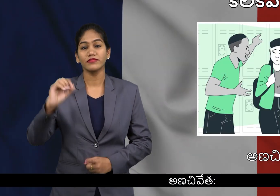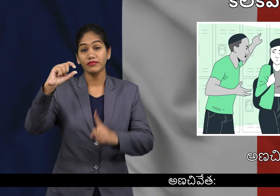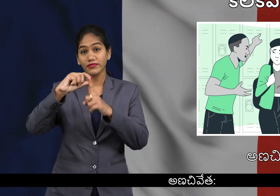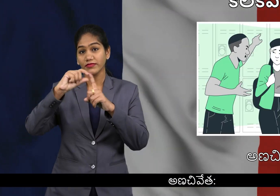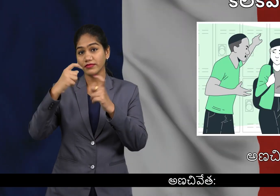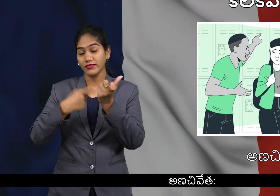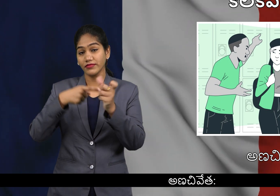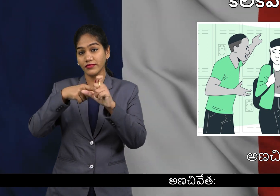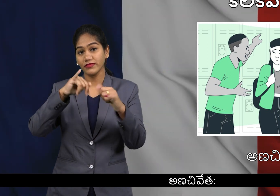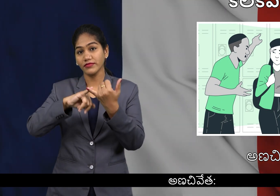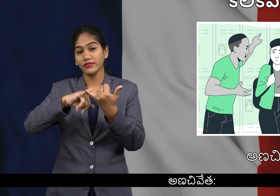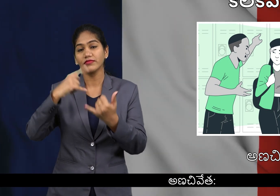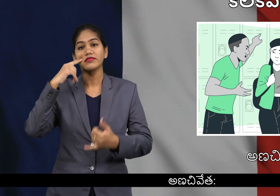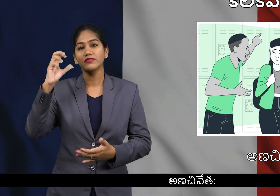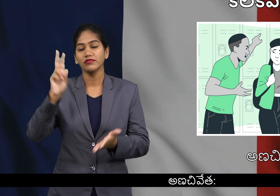అణచివేత,